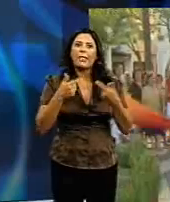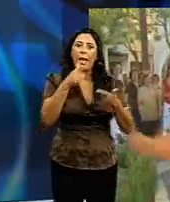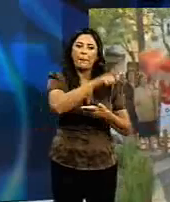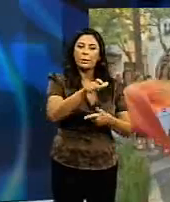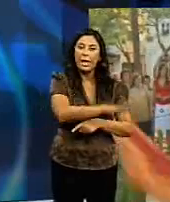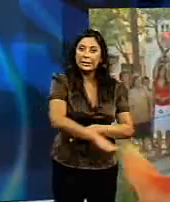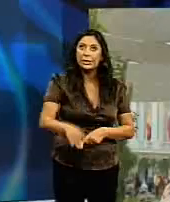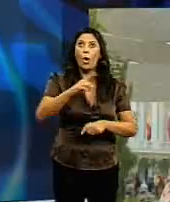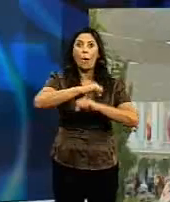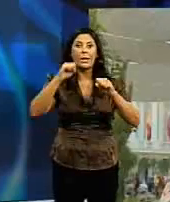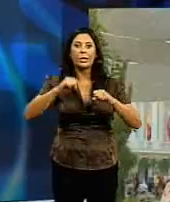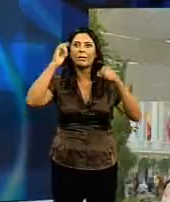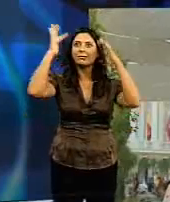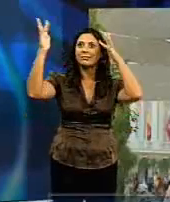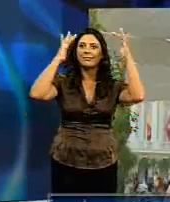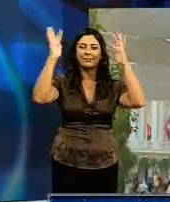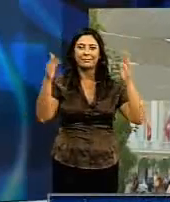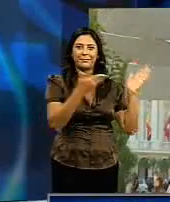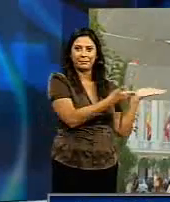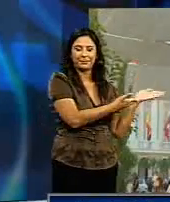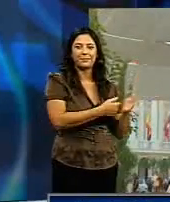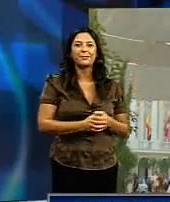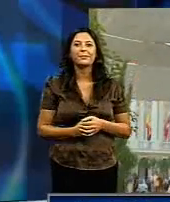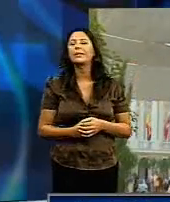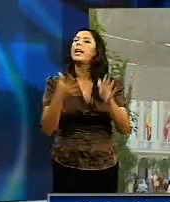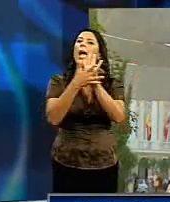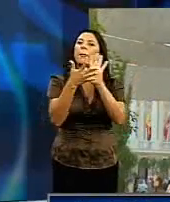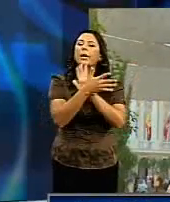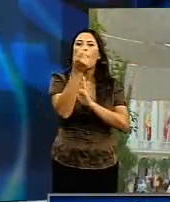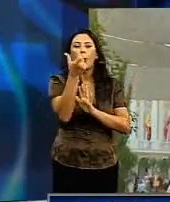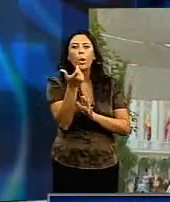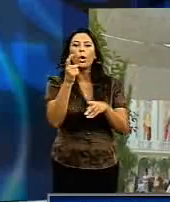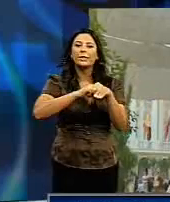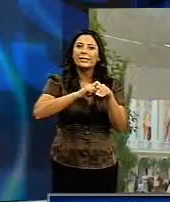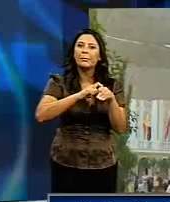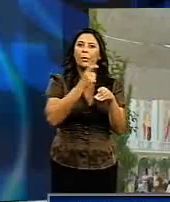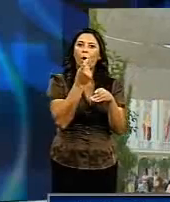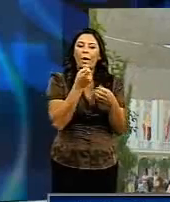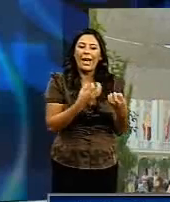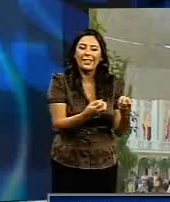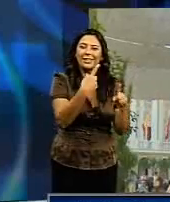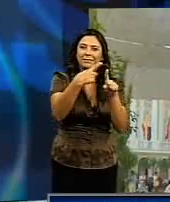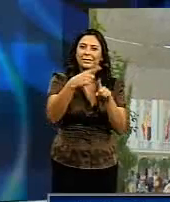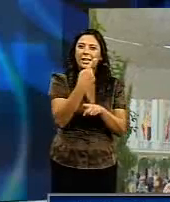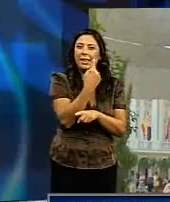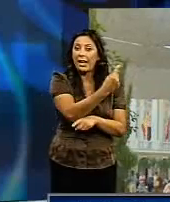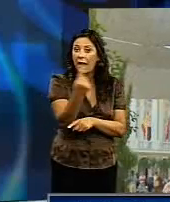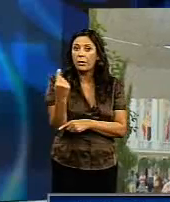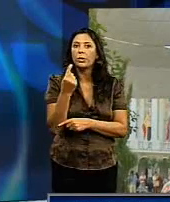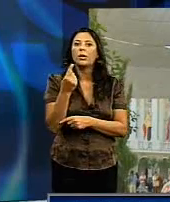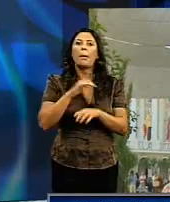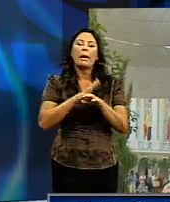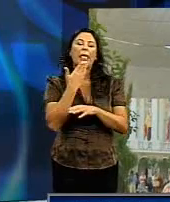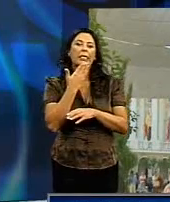y pequeños. Se les va explicando un poco los diferentes estilos de cada jardín, cuáles son algunas curiosidades para hacerlo un poquillo más